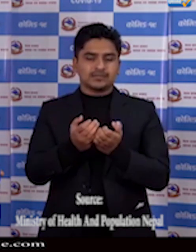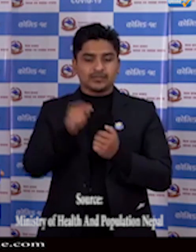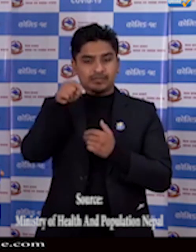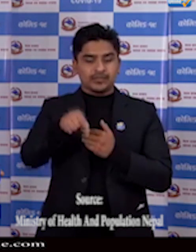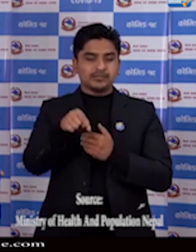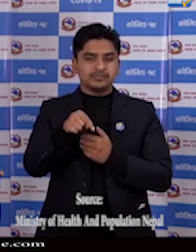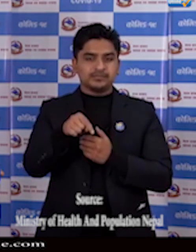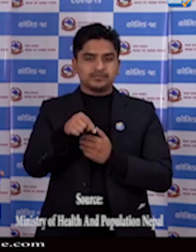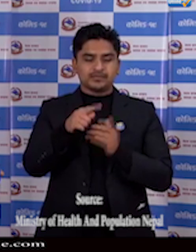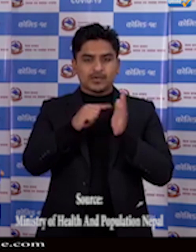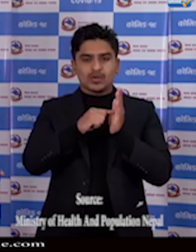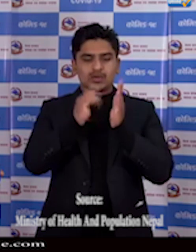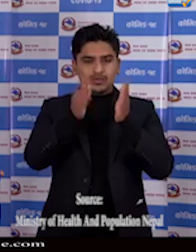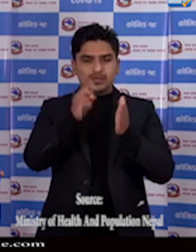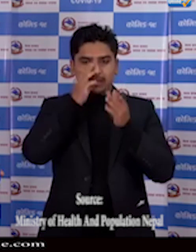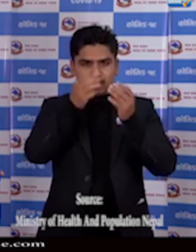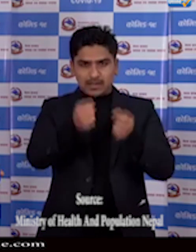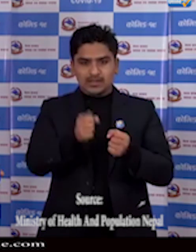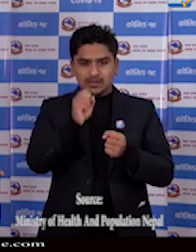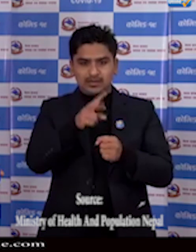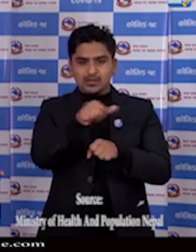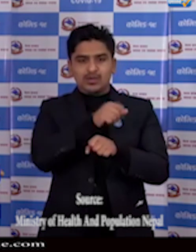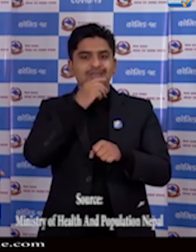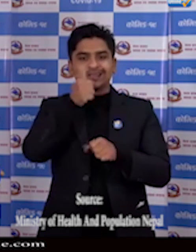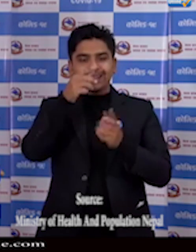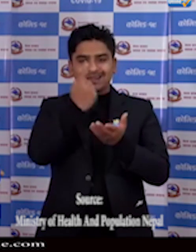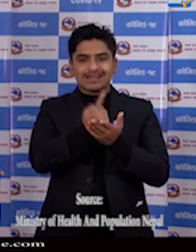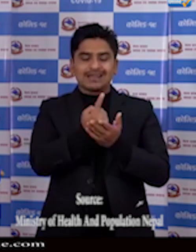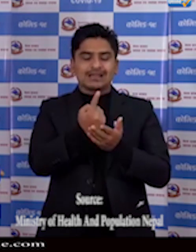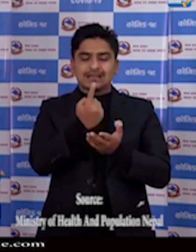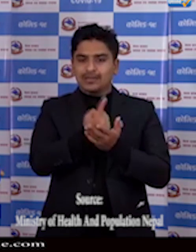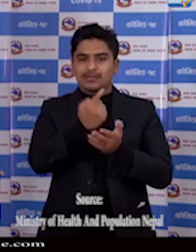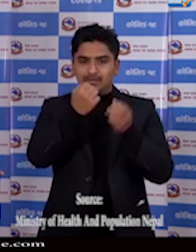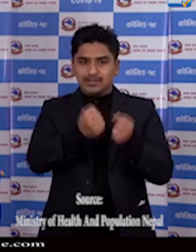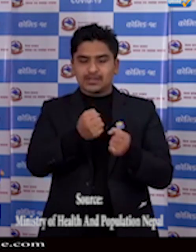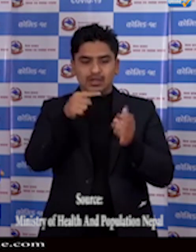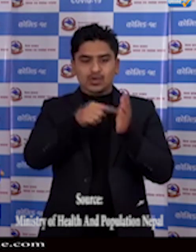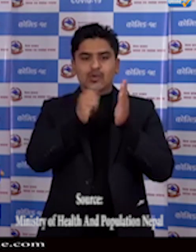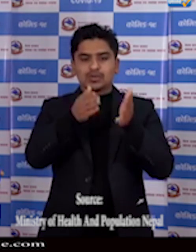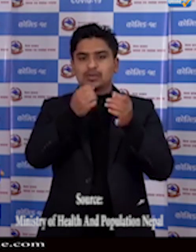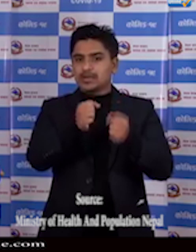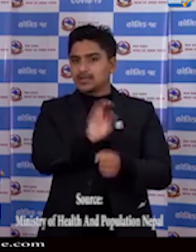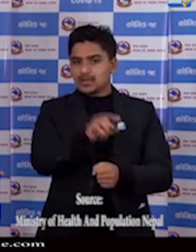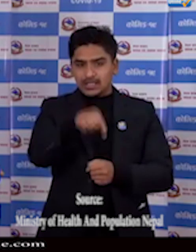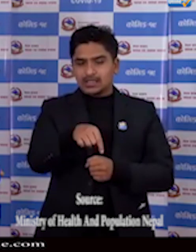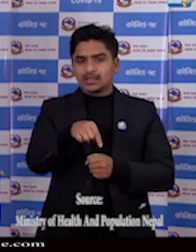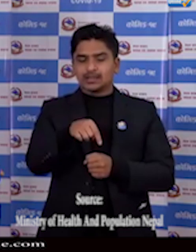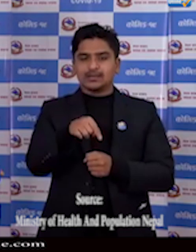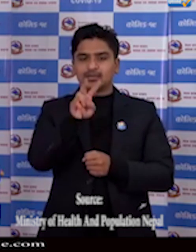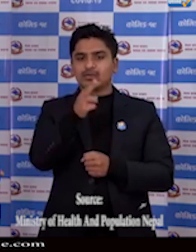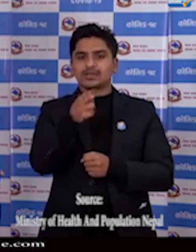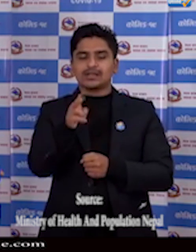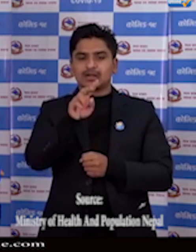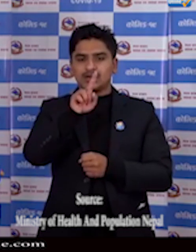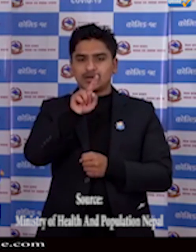हाल कञ्चनपुरमै रहनुभएका तर उहाँको स्थायी ठेगाना काठमाडौँ भनिएको छ, तर हाल उहाँ कञ्चनपुरमै हुनुहुन्छ। कञ्चनपुरका